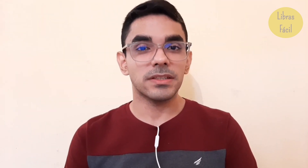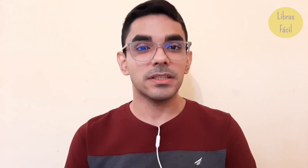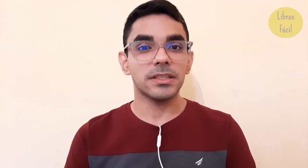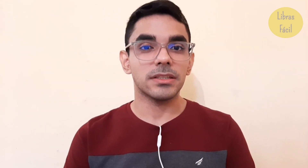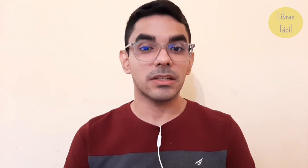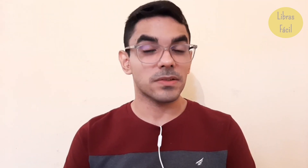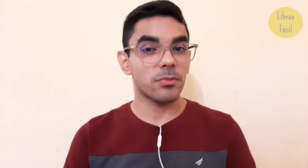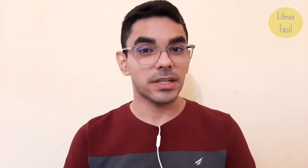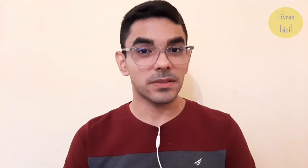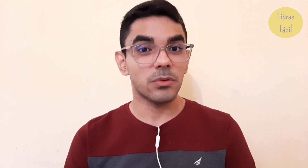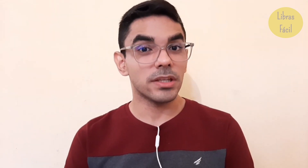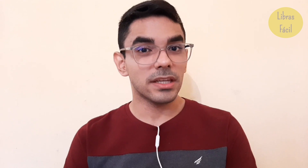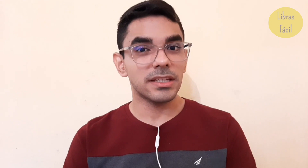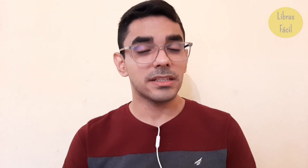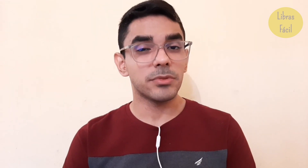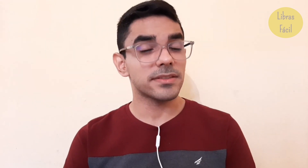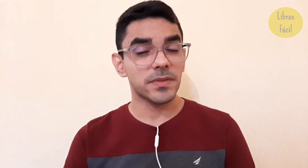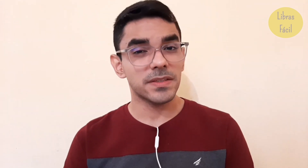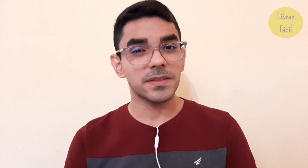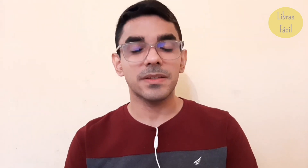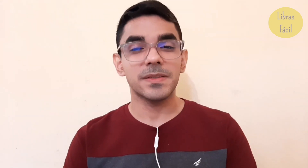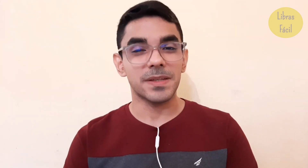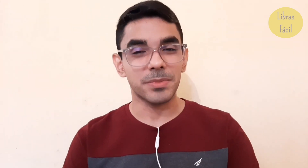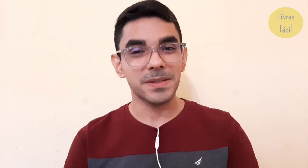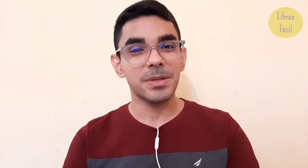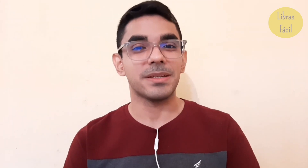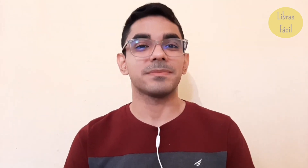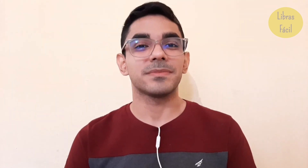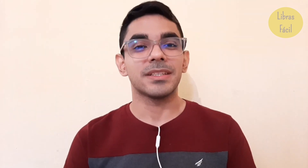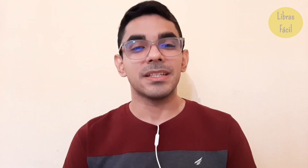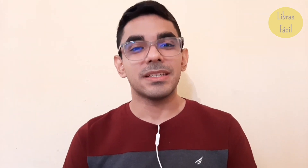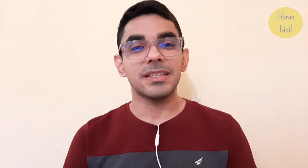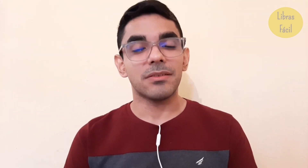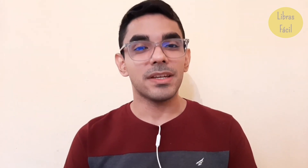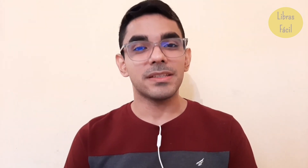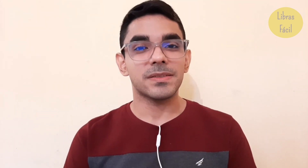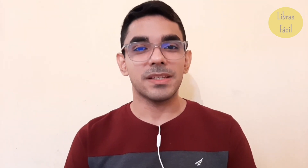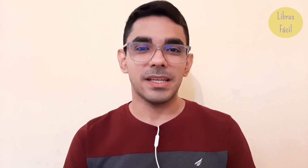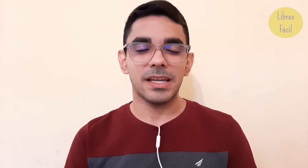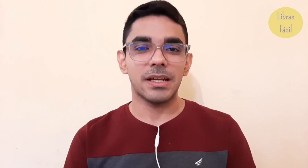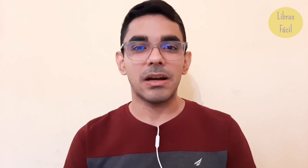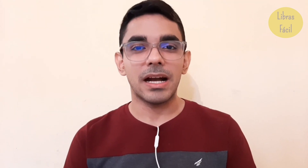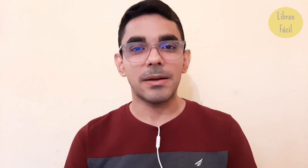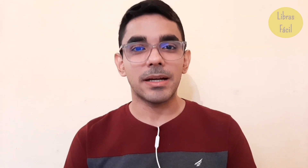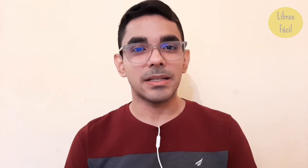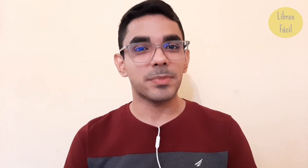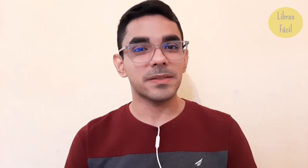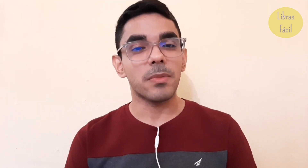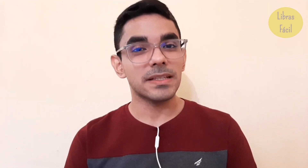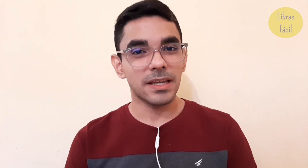bastante na nossa comunicação corriqueira e muitas vezes sem perceber. E talvez a expressão mais